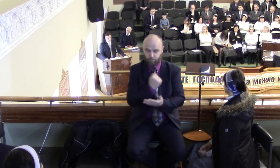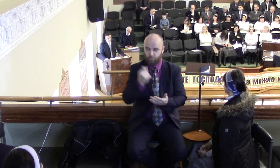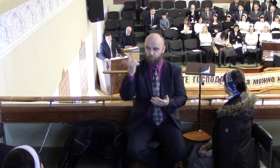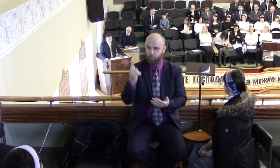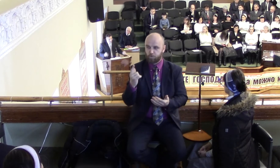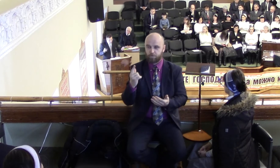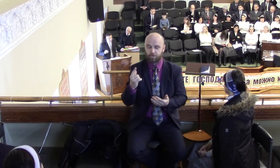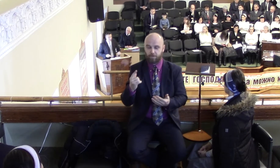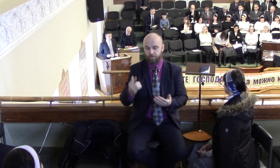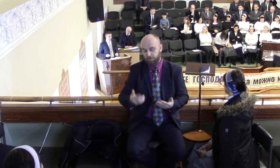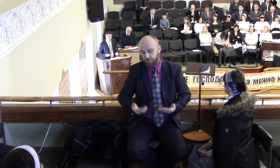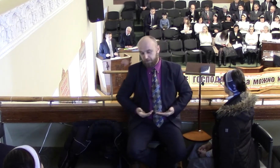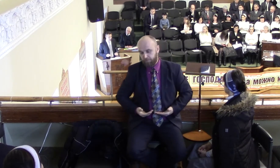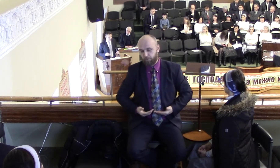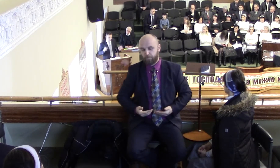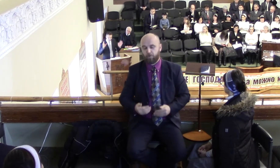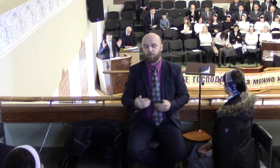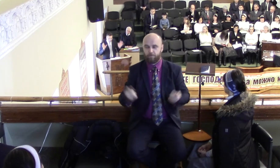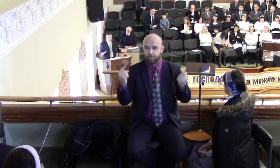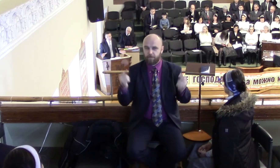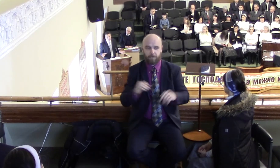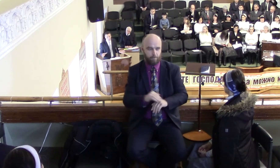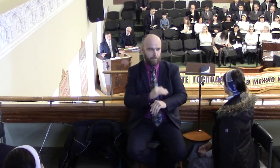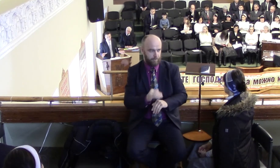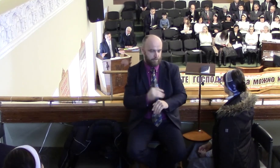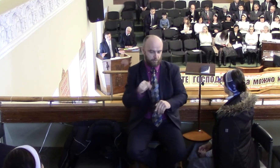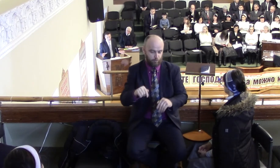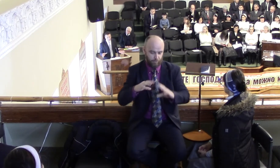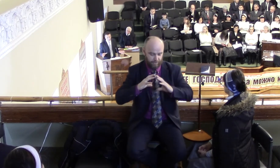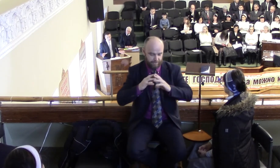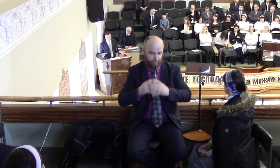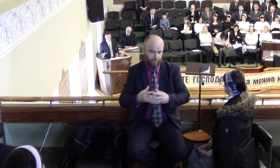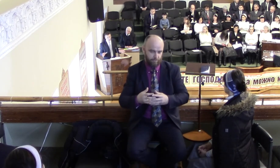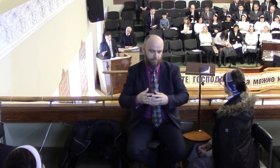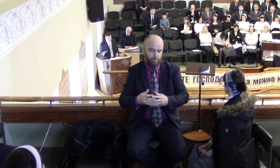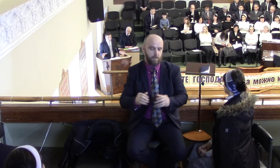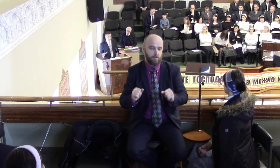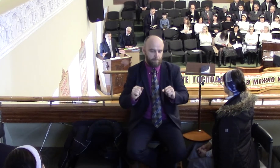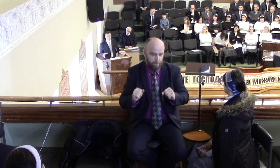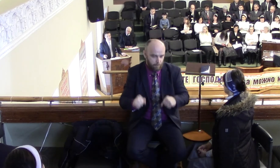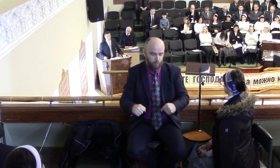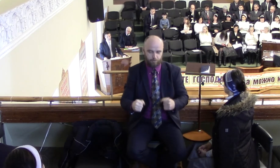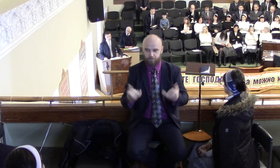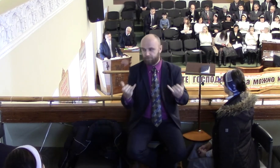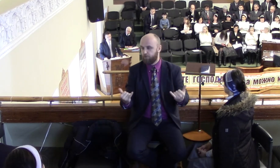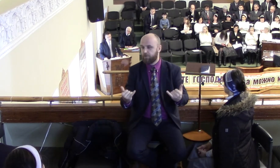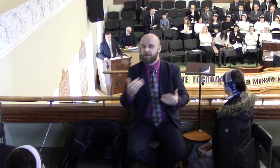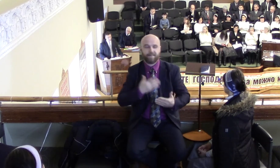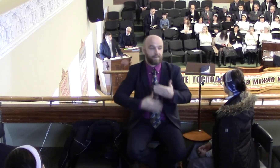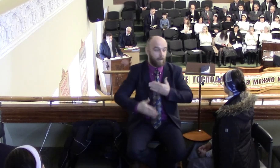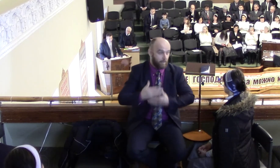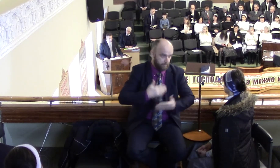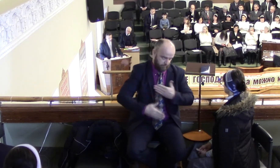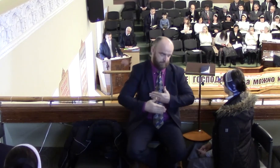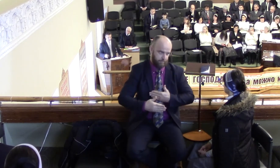земле, по великой милости Божьей, по Его великой любви, мы можем сегодня радоваться